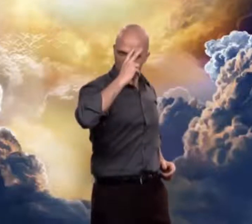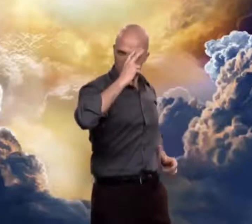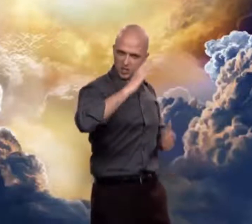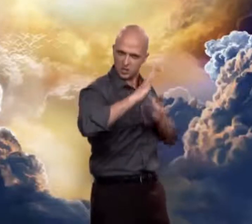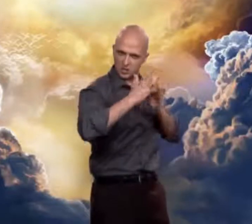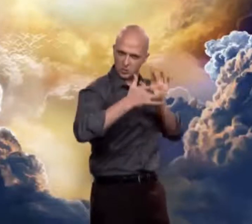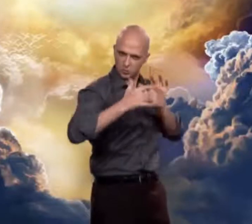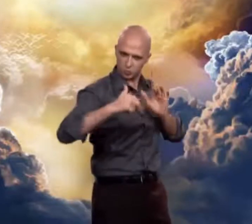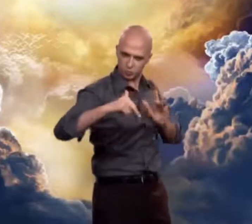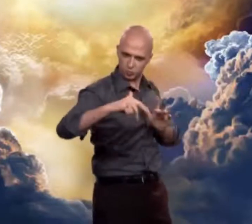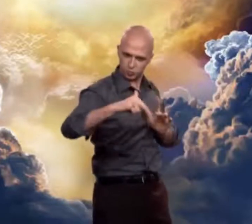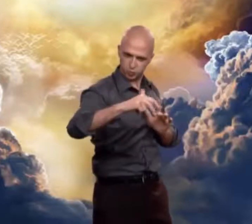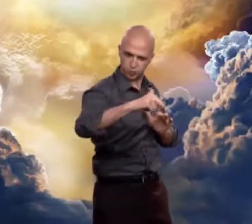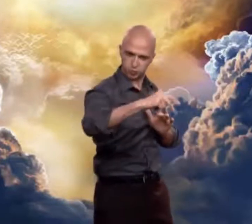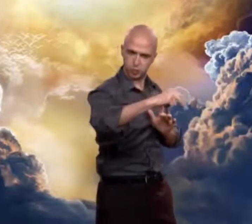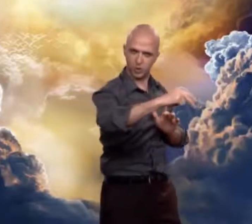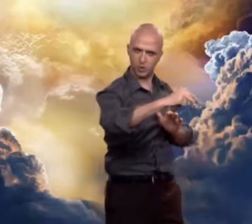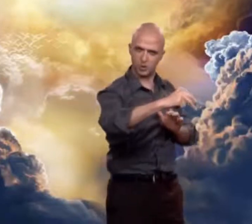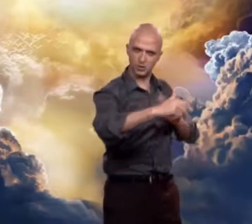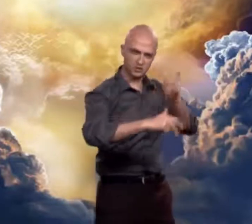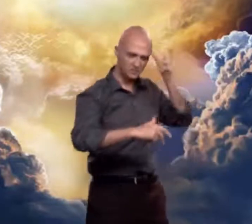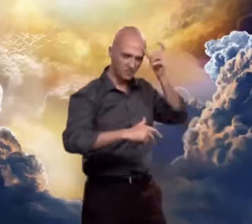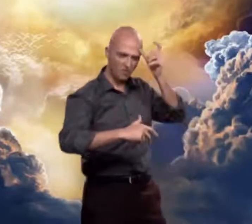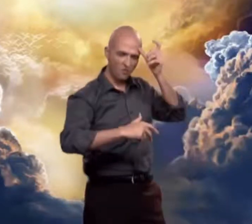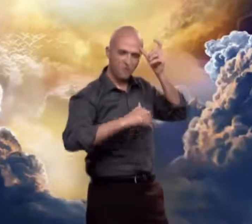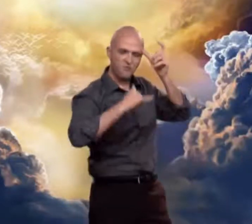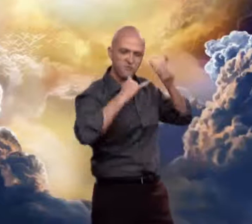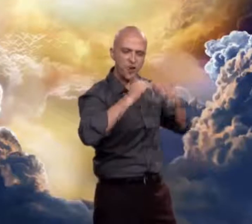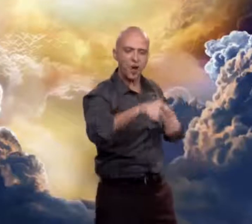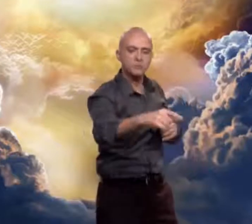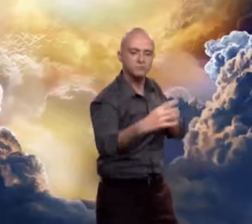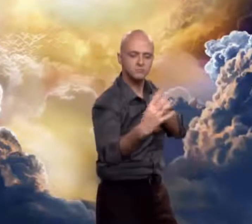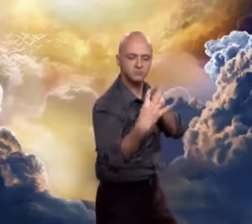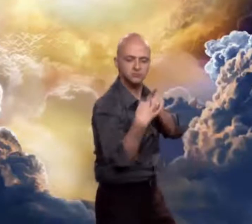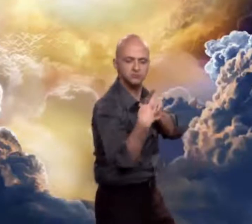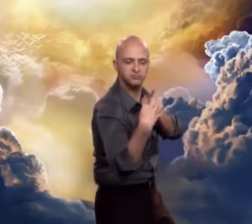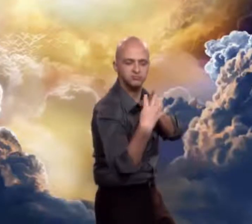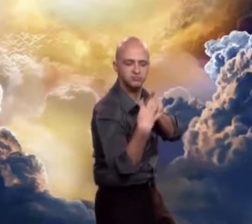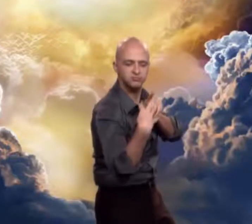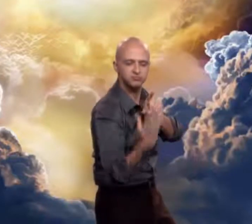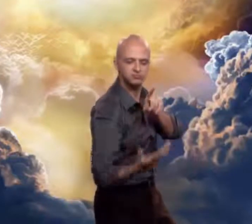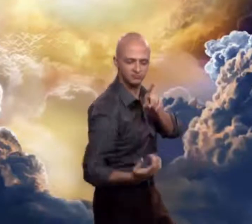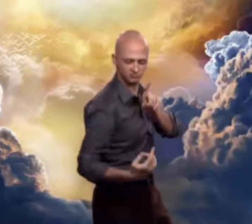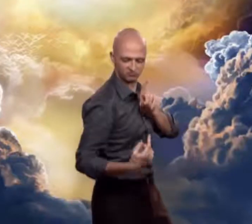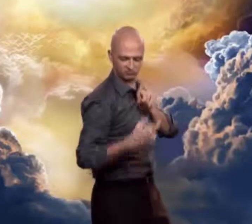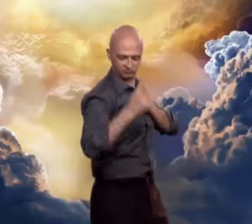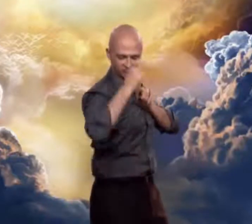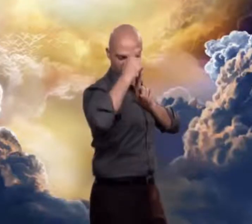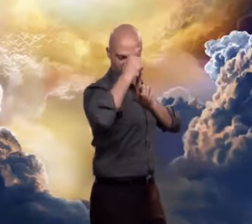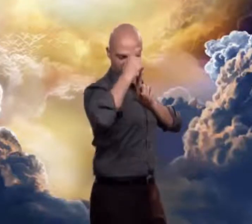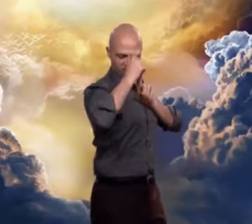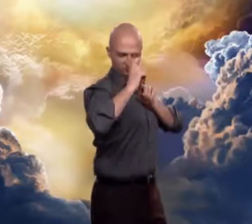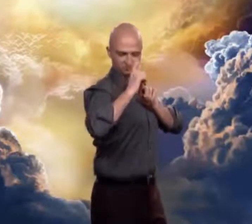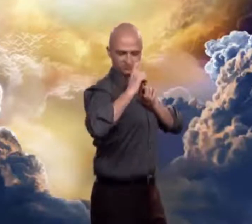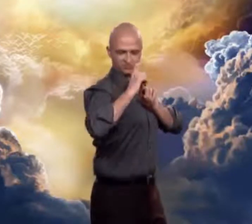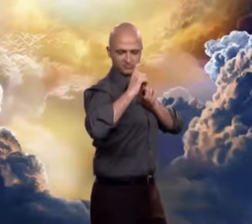reconciliando consigo o mundo. Cristo, a fim de destruir o pecado, humilhou-se e foi obediente até a